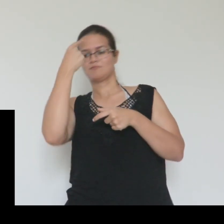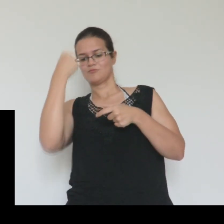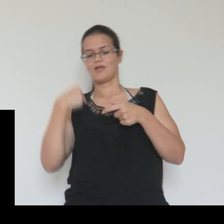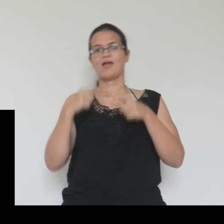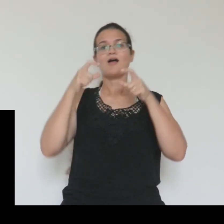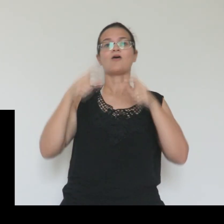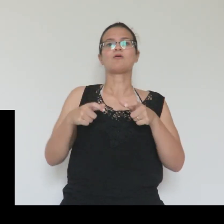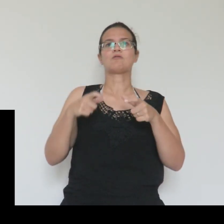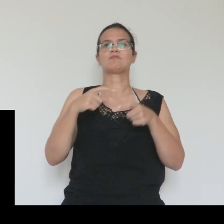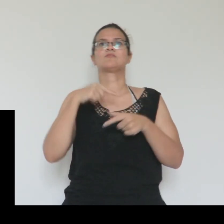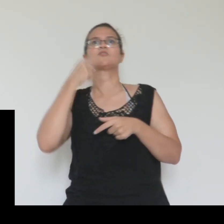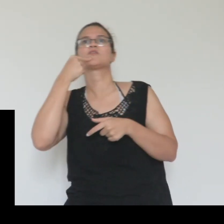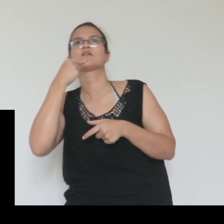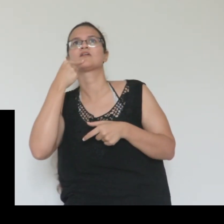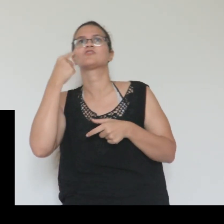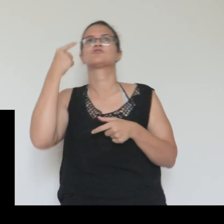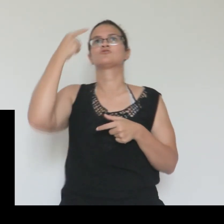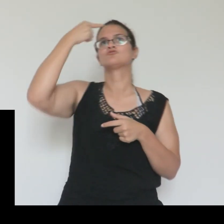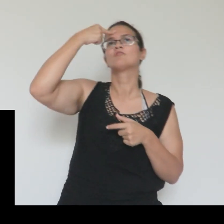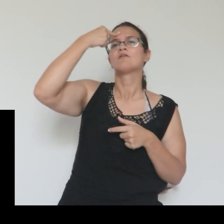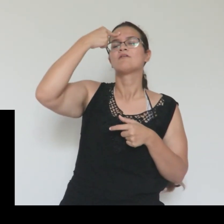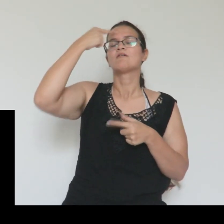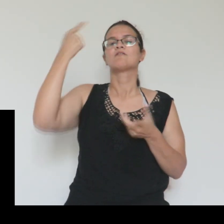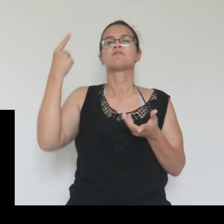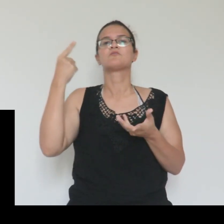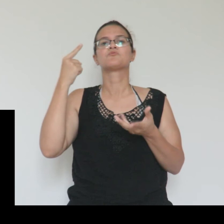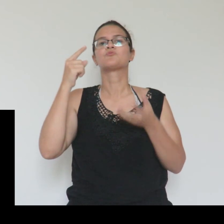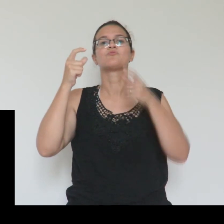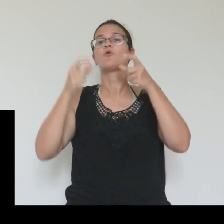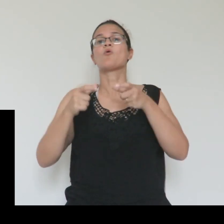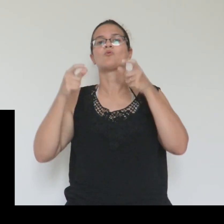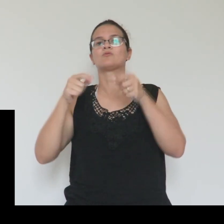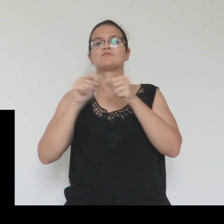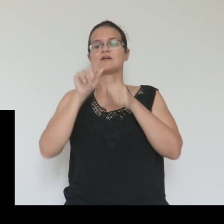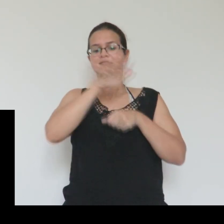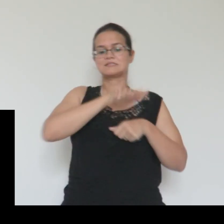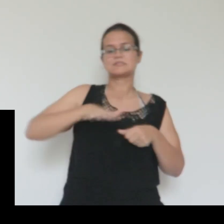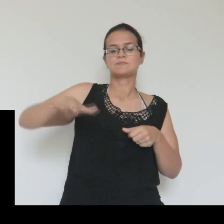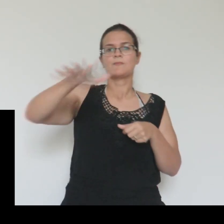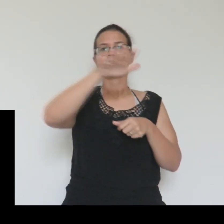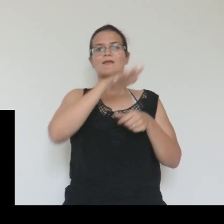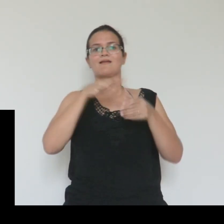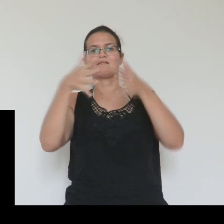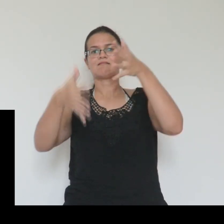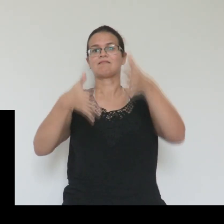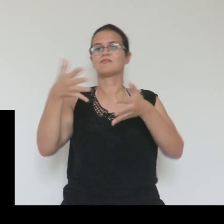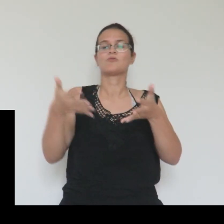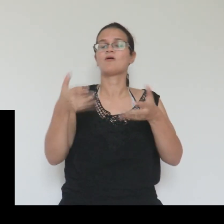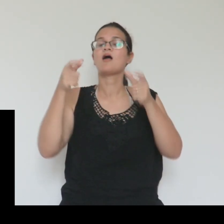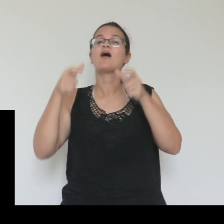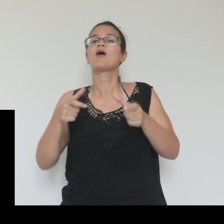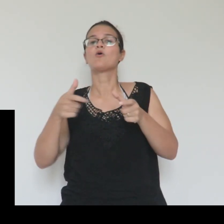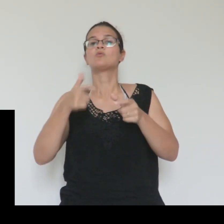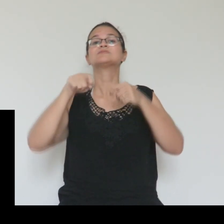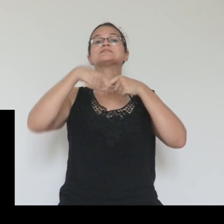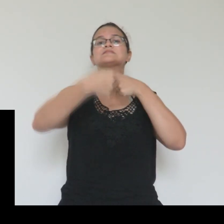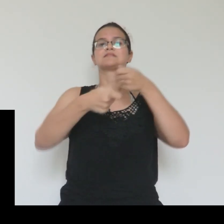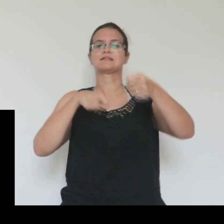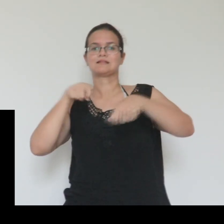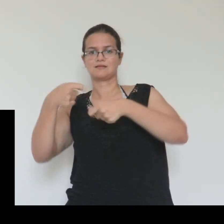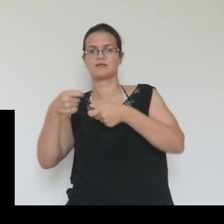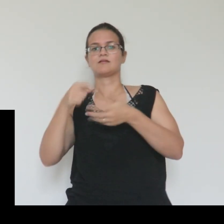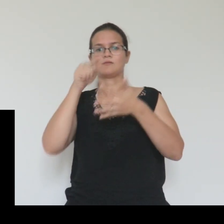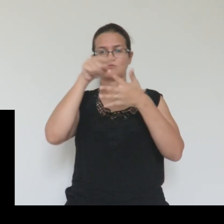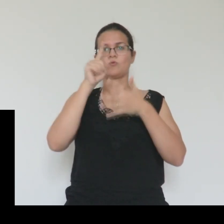corpo. Então esse é o sinal do ponto, é o parâmetro de ponto de articulação. Nós temos o parâmetro do movimento, que é o movimento